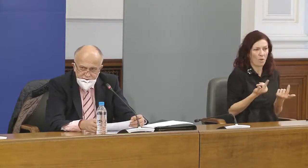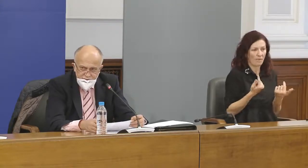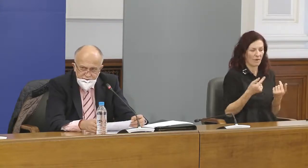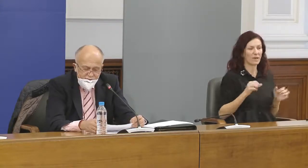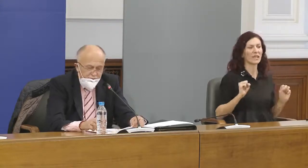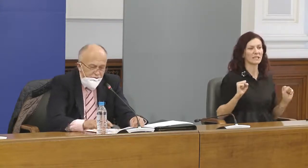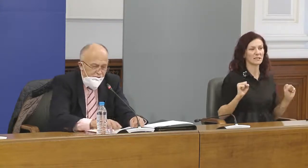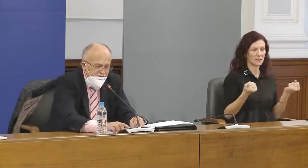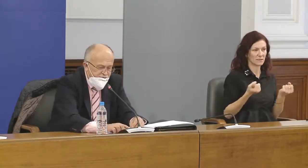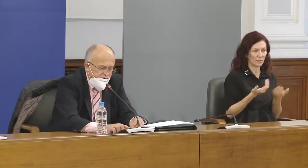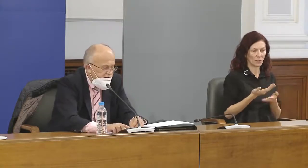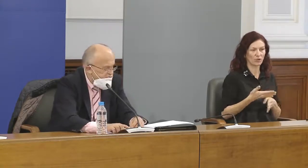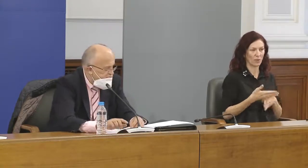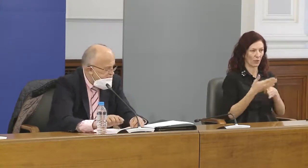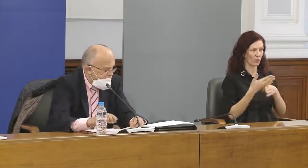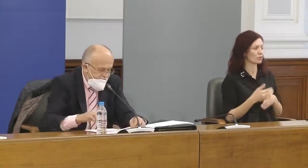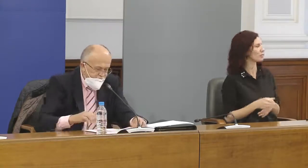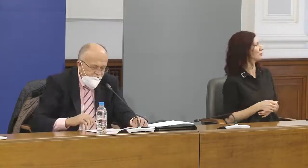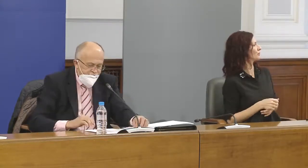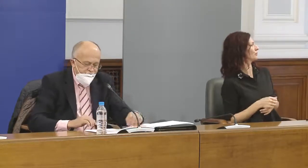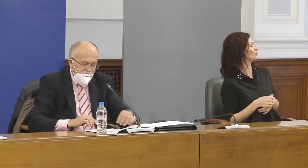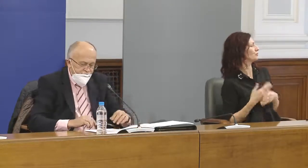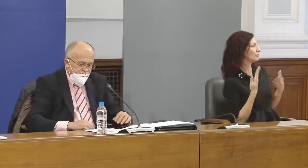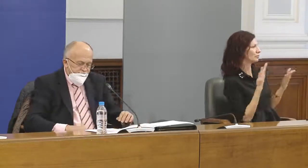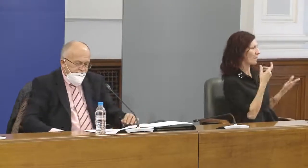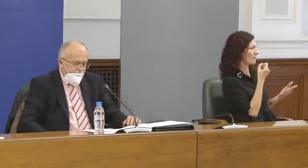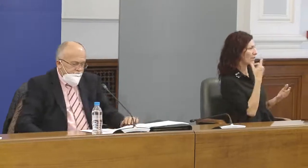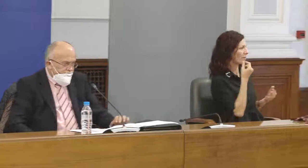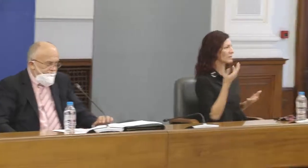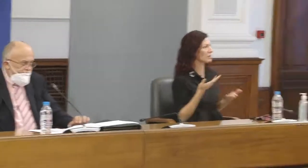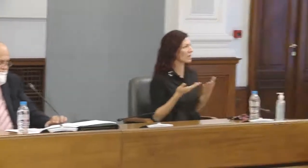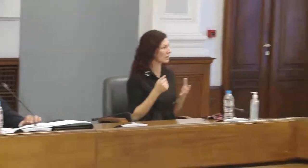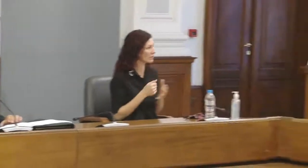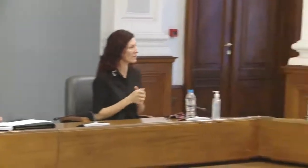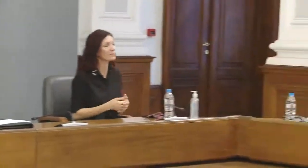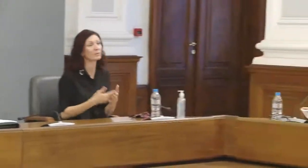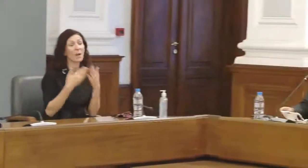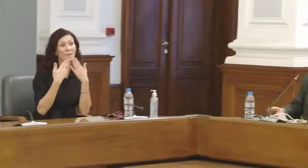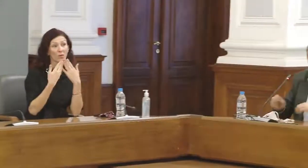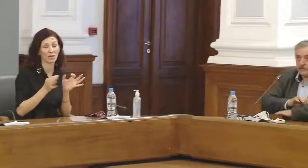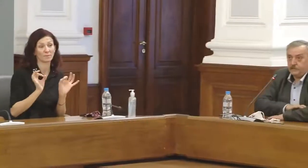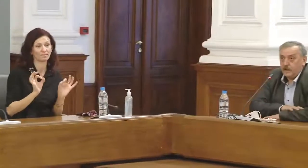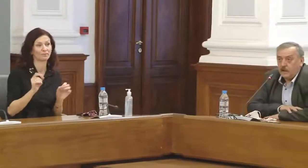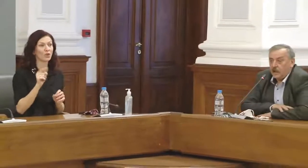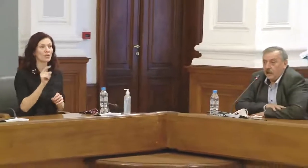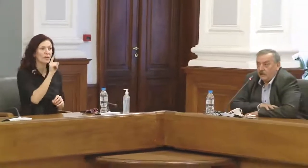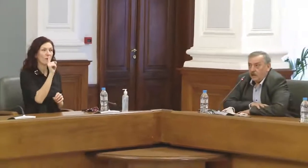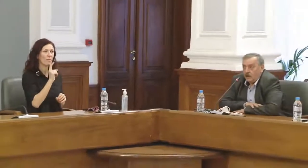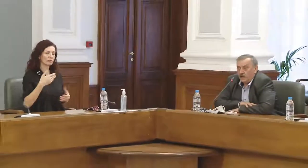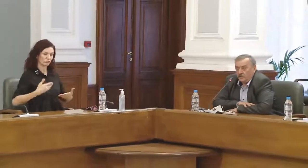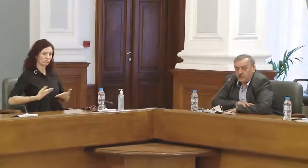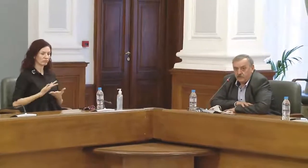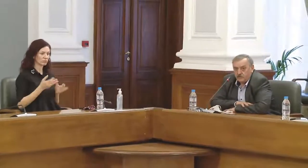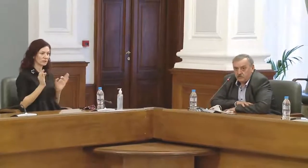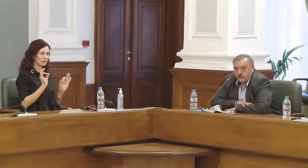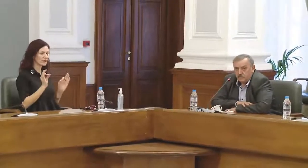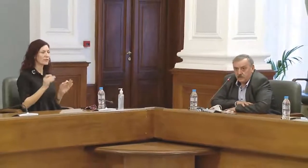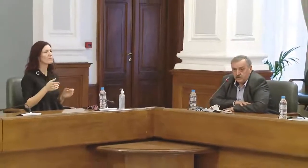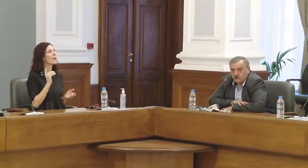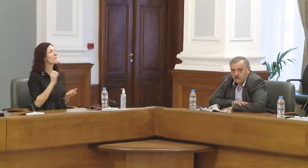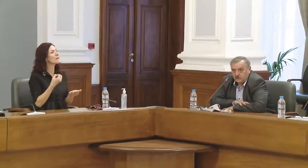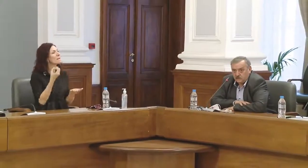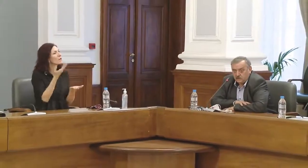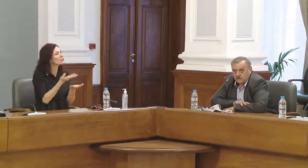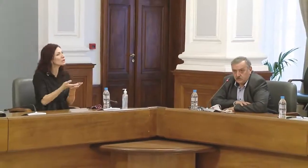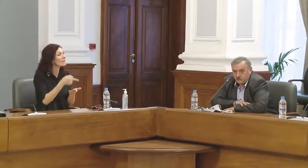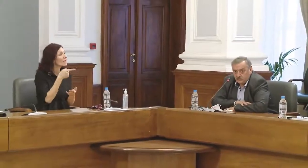момент. Професор Къп. Да, благодаря. Тъй като въпросът е много интересен. При предоставяне